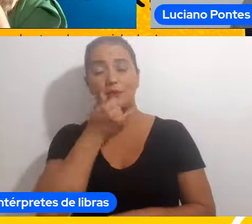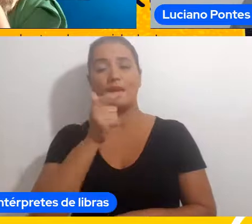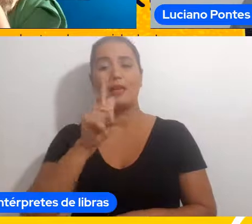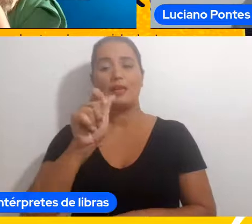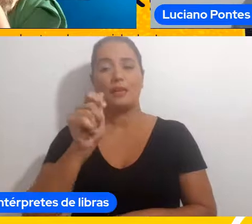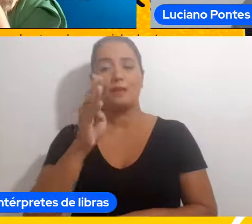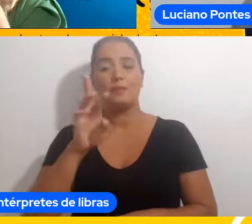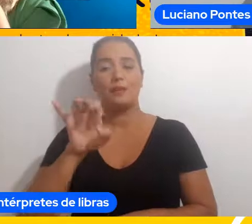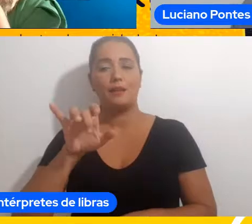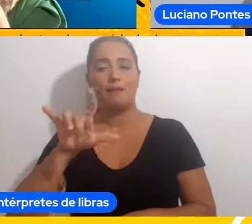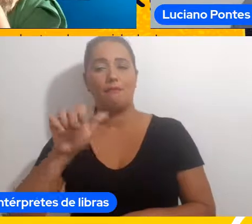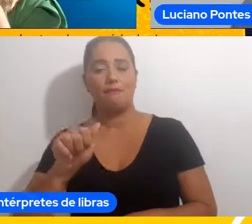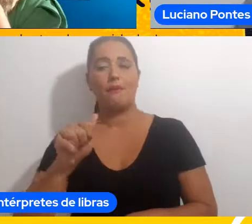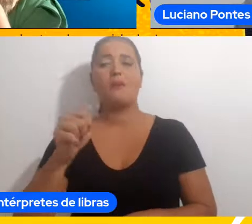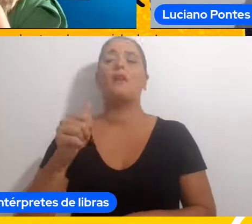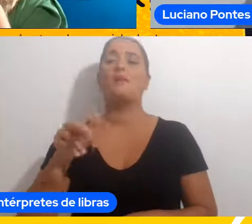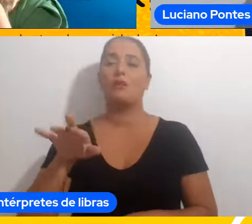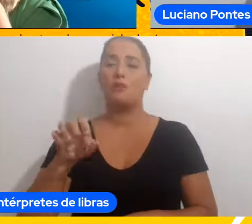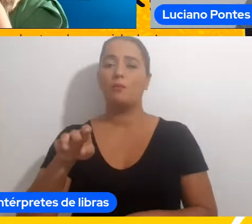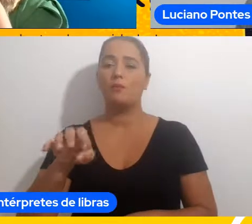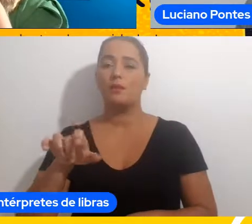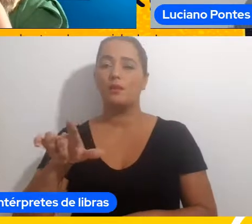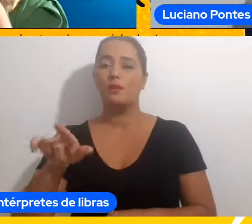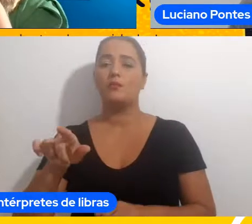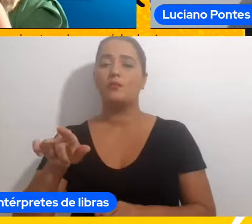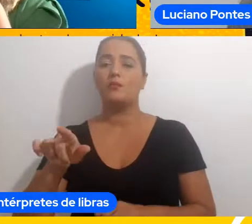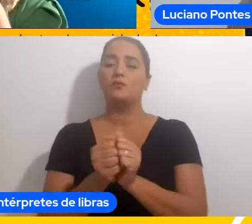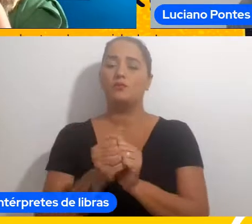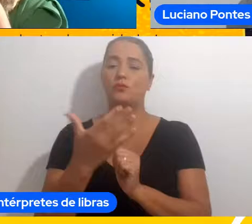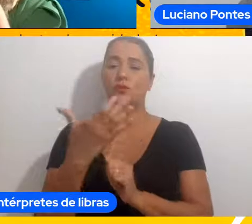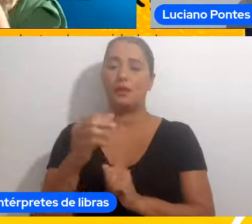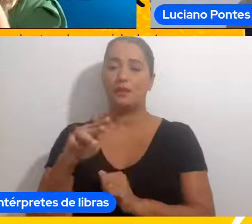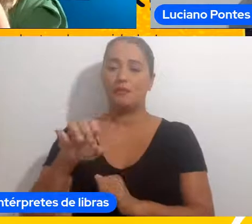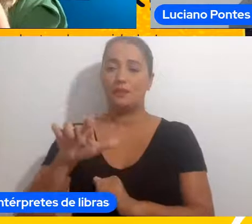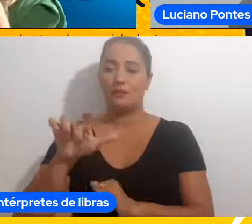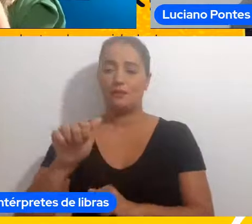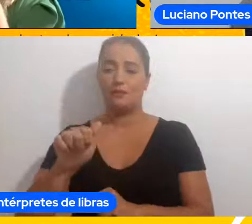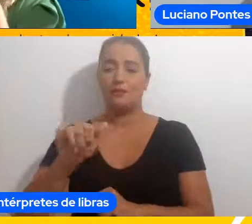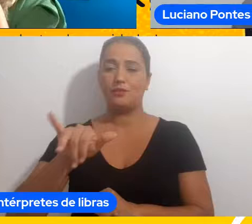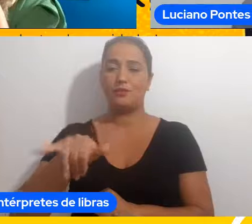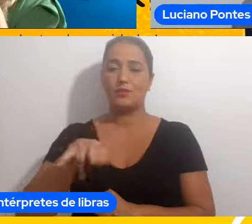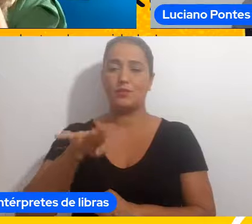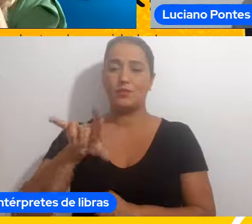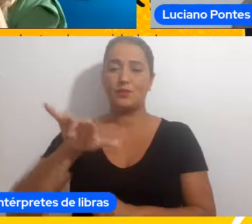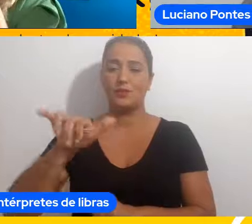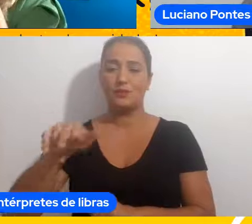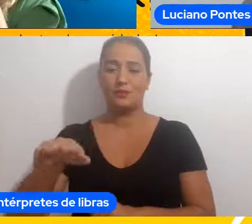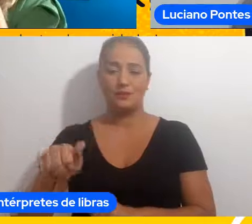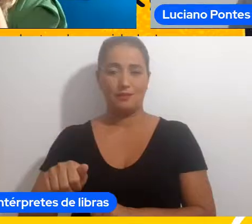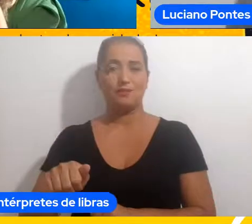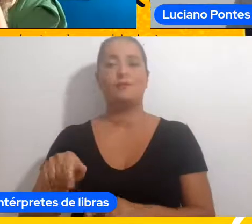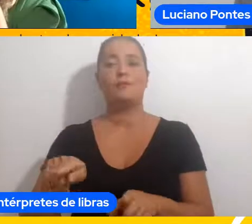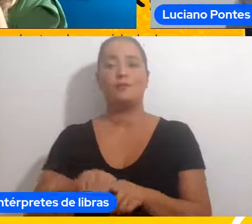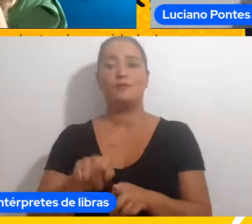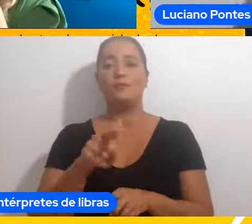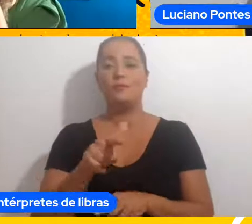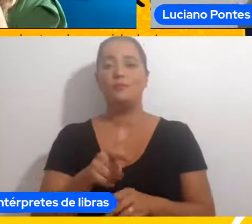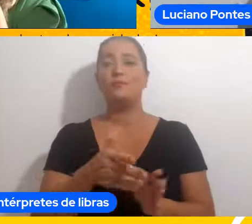reabertura, junto com Camila e Juliana, abrindo um pouquinho, dando esse gostinho da nossa conversa. E no último dia do nosso